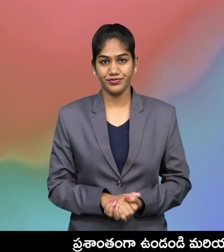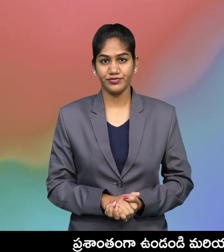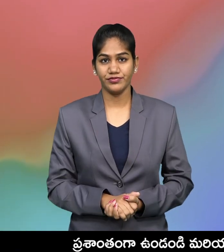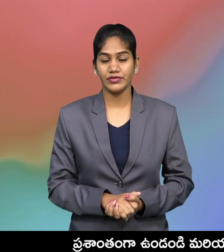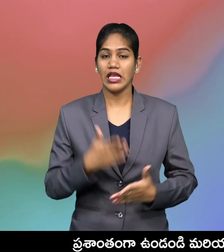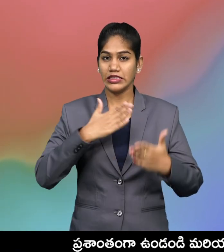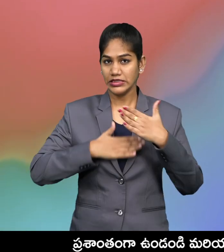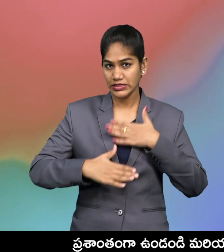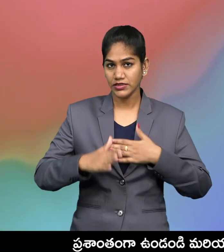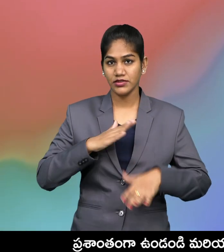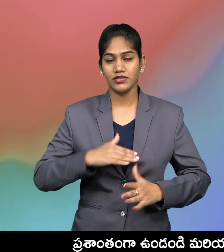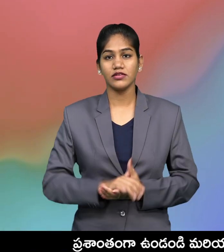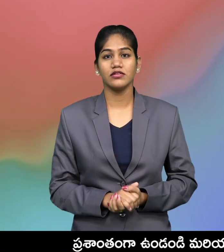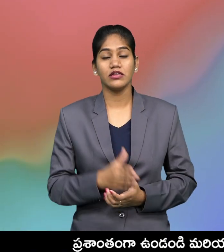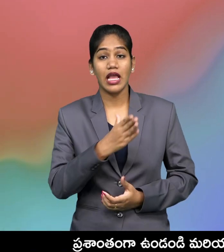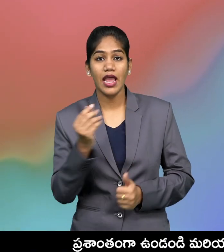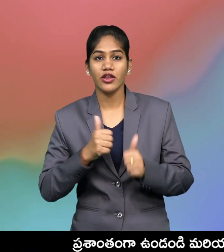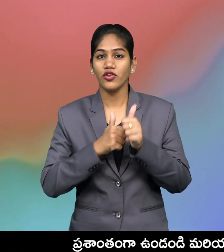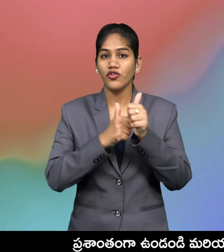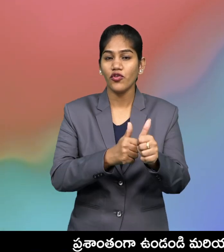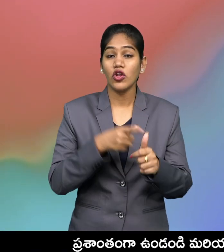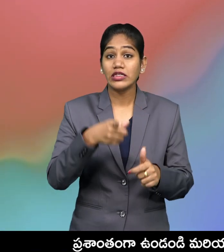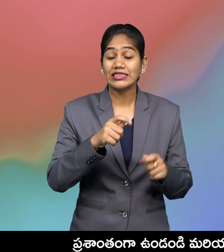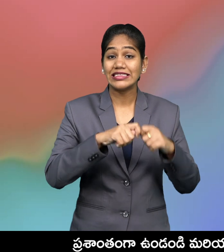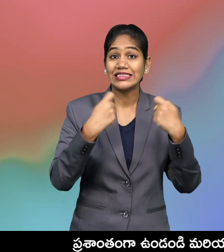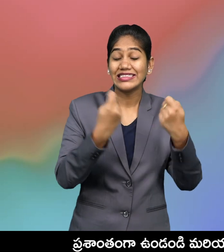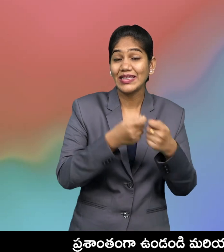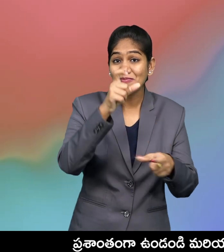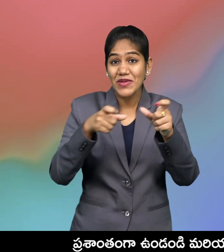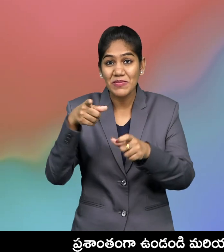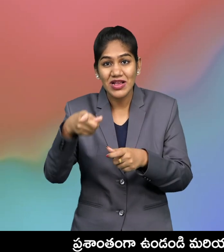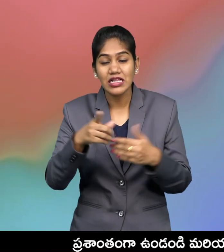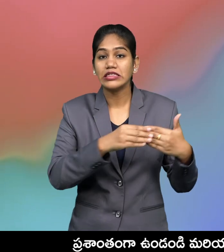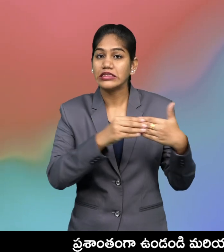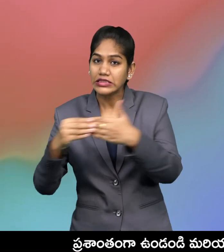ప్రశాంతంగా ఉండండి మరియు అత్యవసర పరిస్థితుల్లో సిబ్బంది సూచనలను అనుసరించండి.